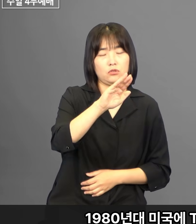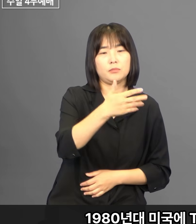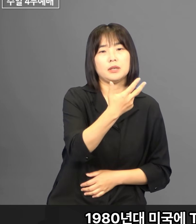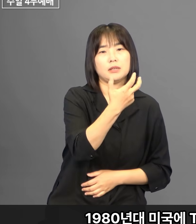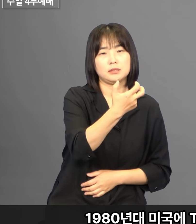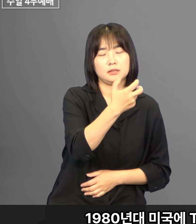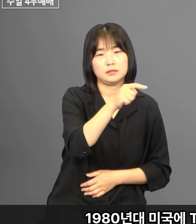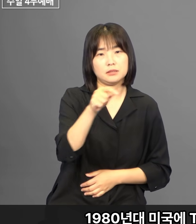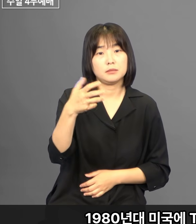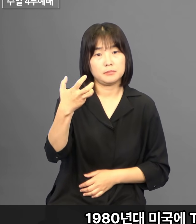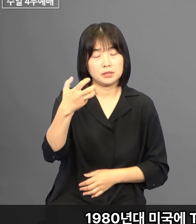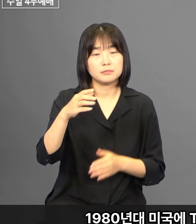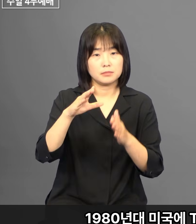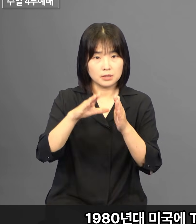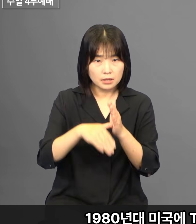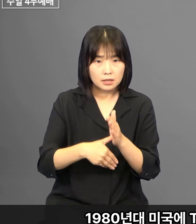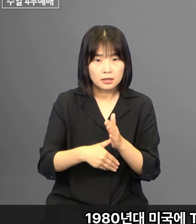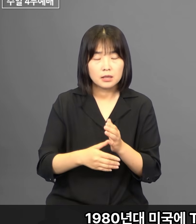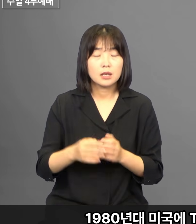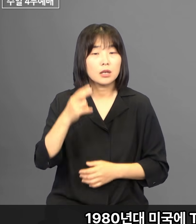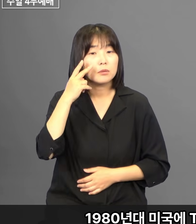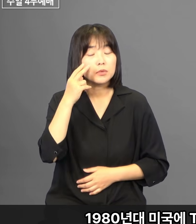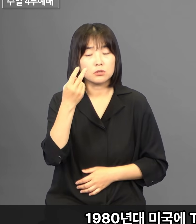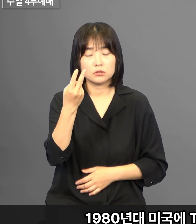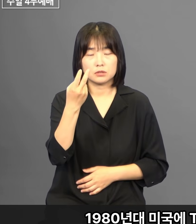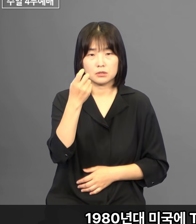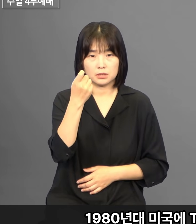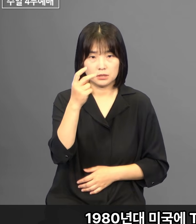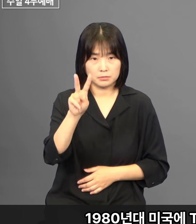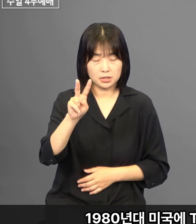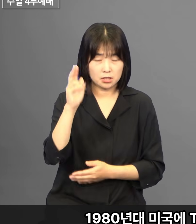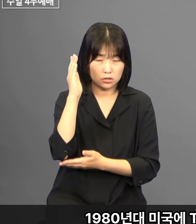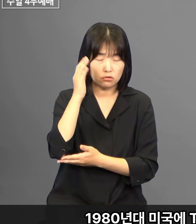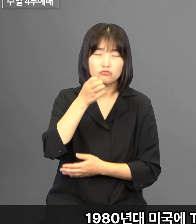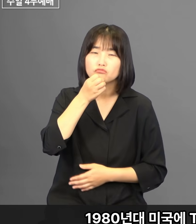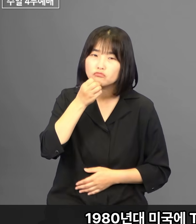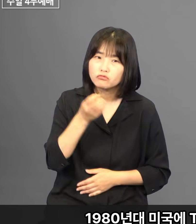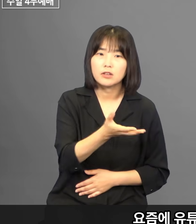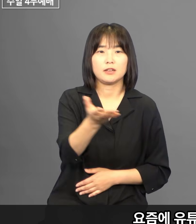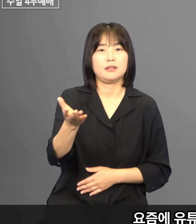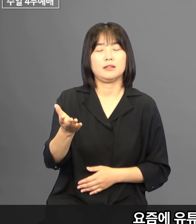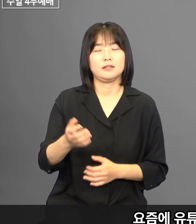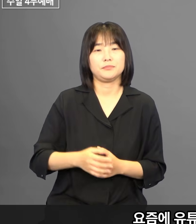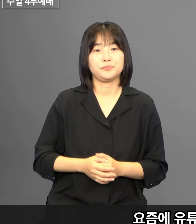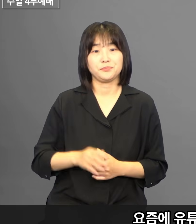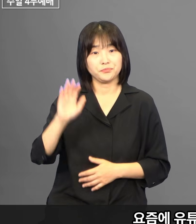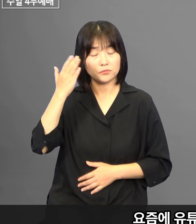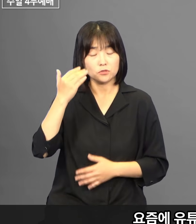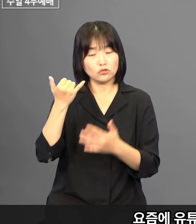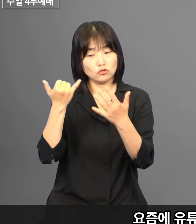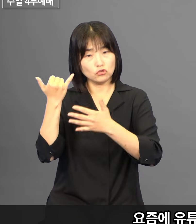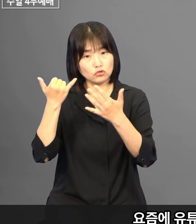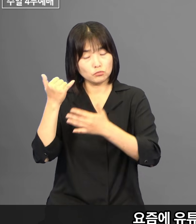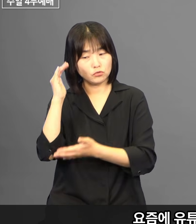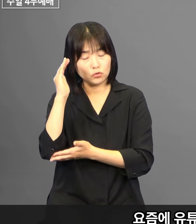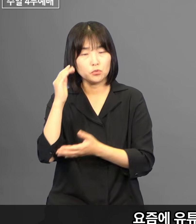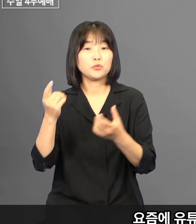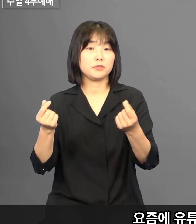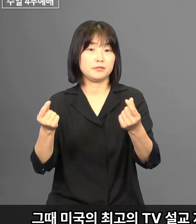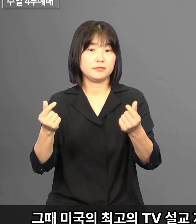1980년대 미국에 TV 설교가 유행을 했습니다. 요즘의 유튜브 설교와 같은